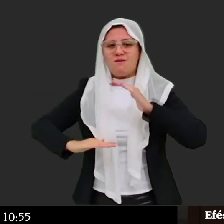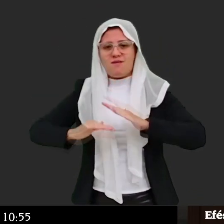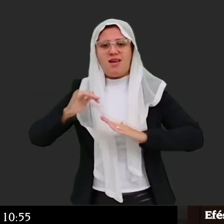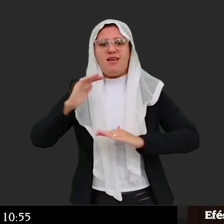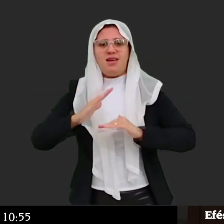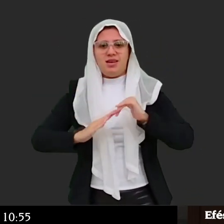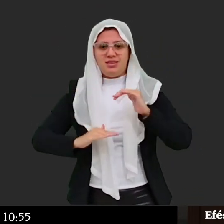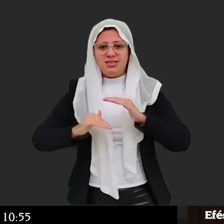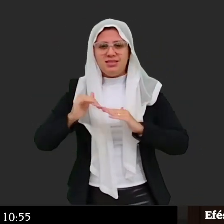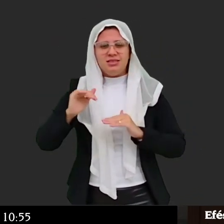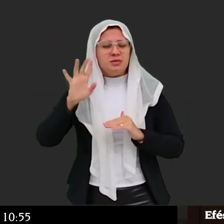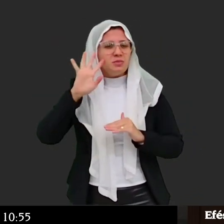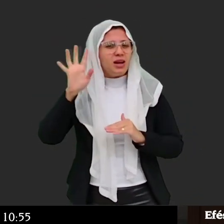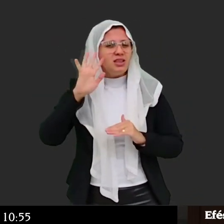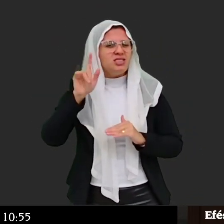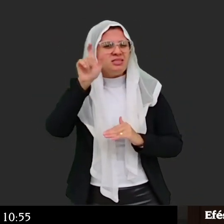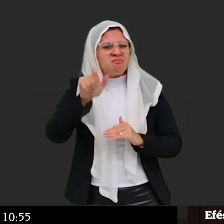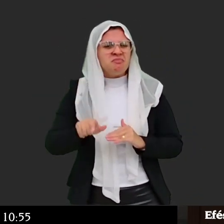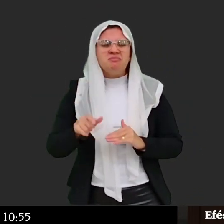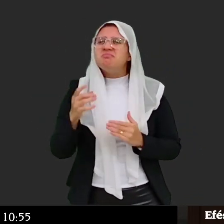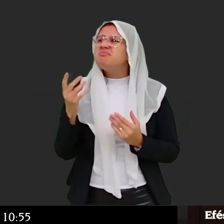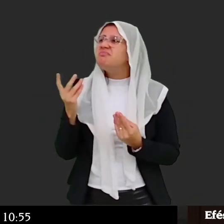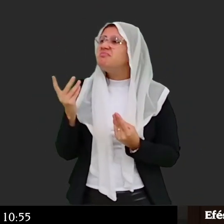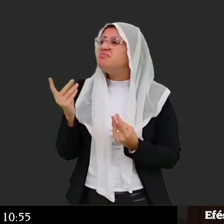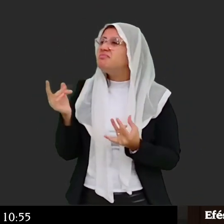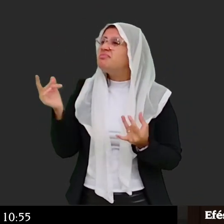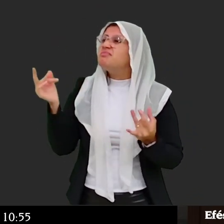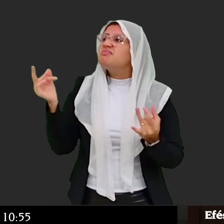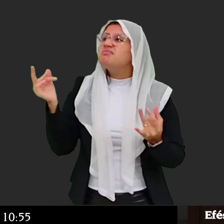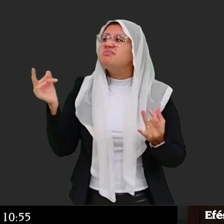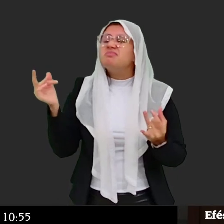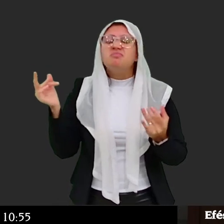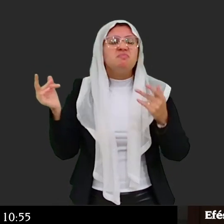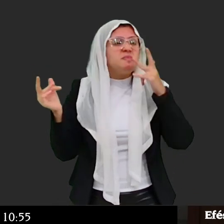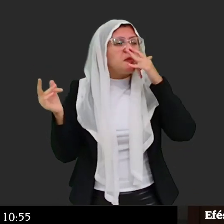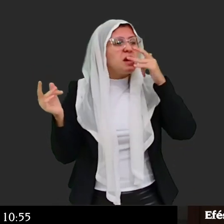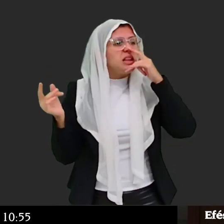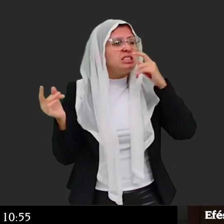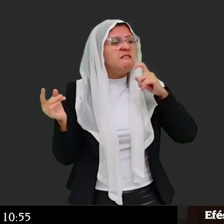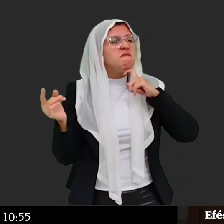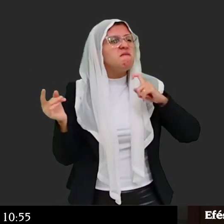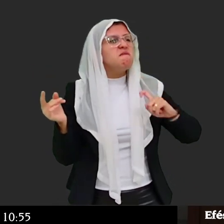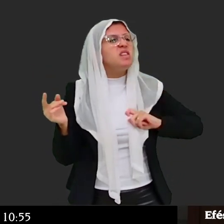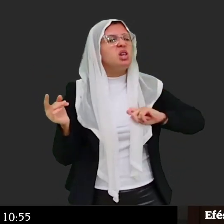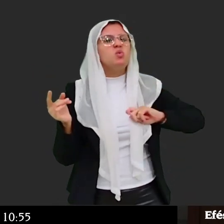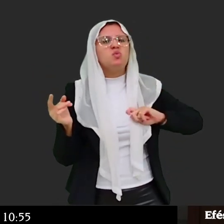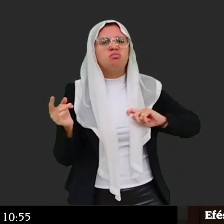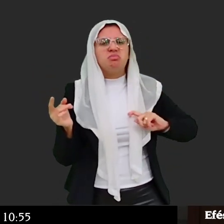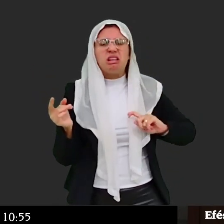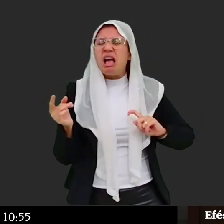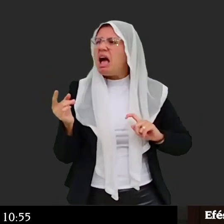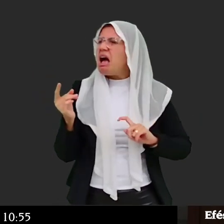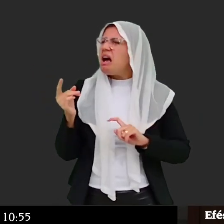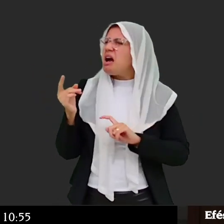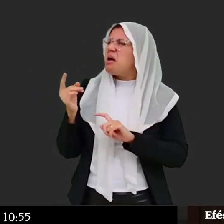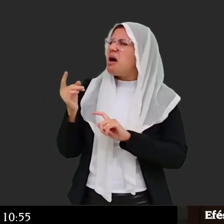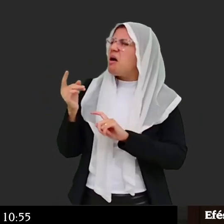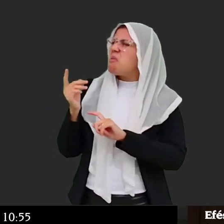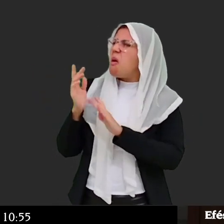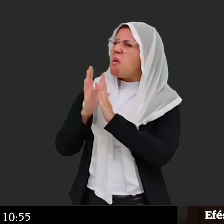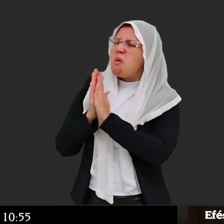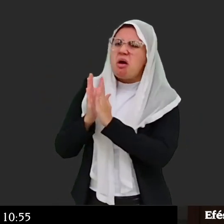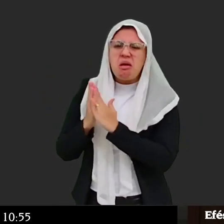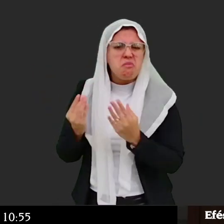esta sensação, perde esse sentimento, ele se esfria. Não há mais por que buscar, não há mais por que